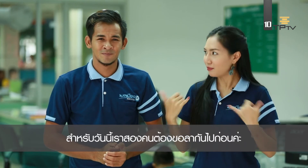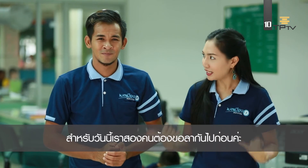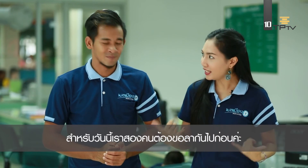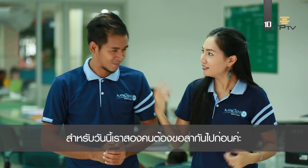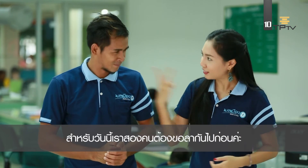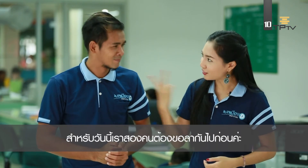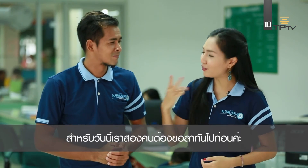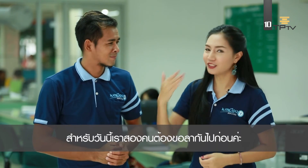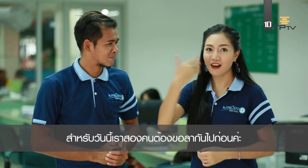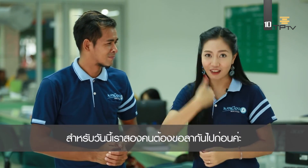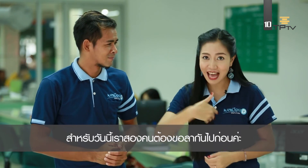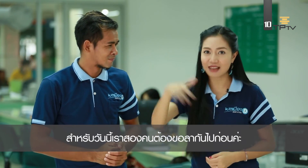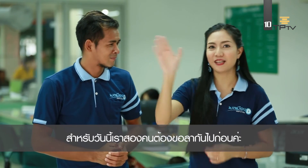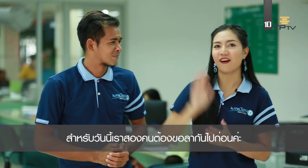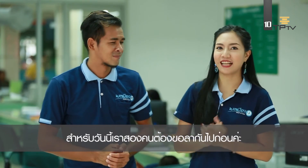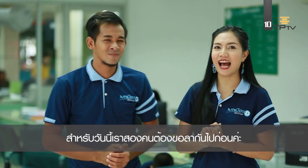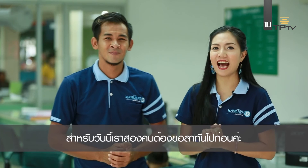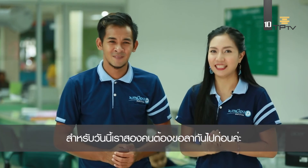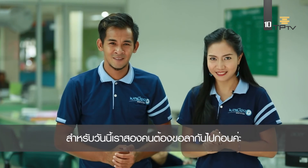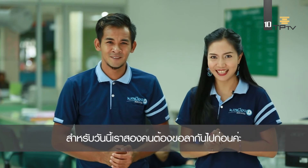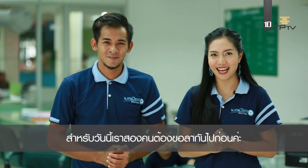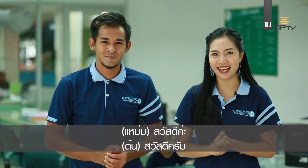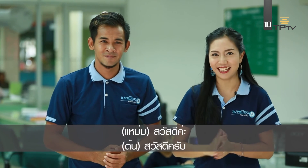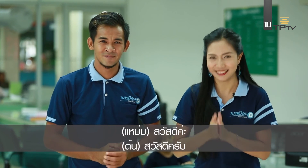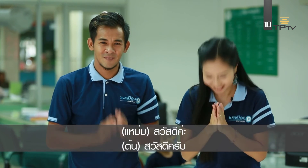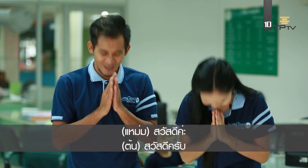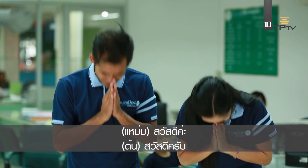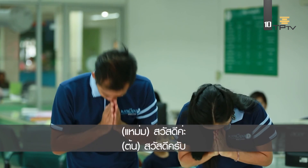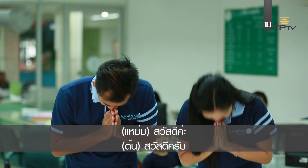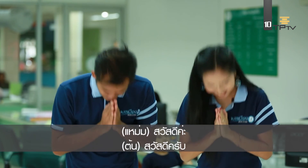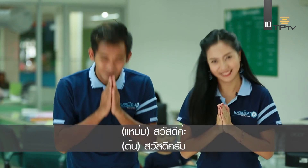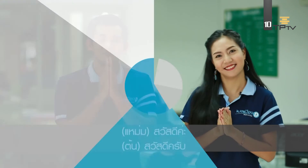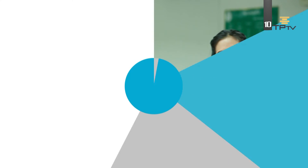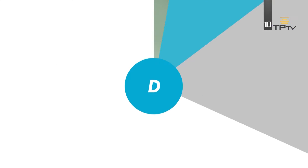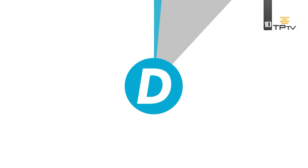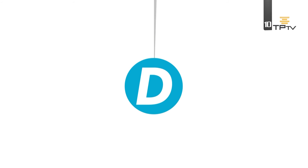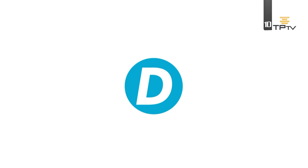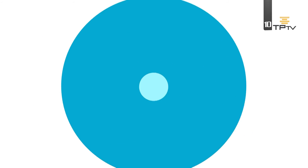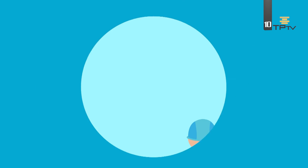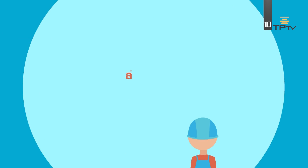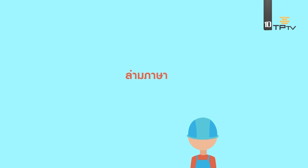สำหรับวันนี้เราสองคนต้องขอลากันไปก่อนค่ะสวัสดีค่ะ สวัสดีครับ